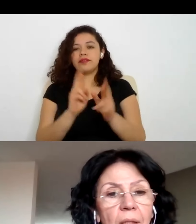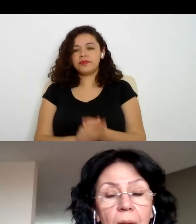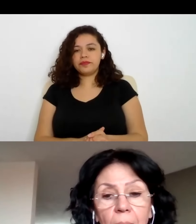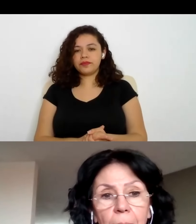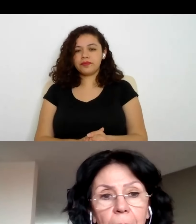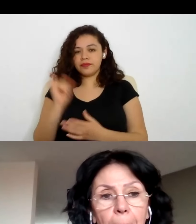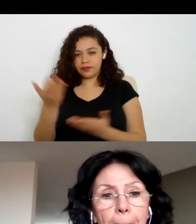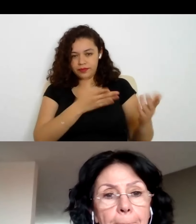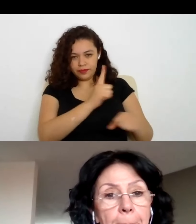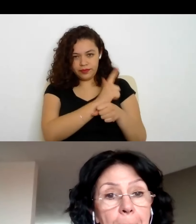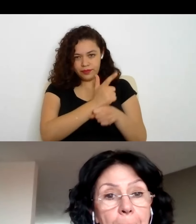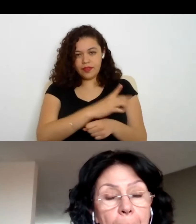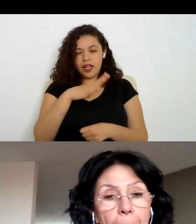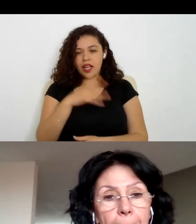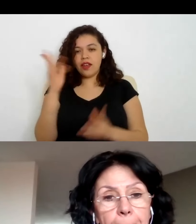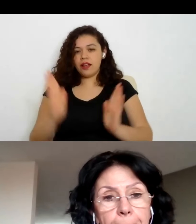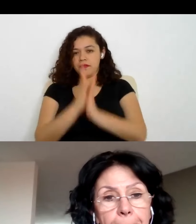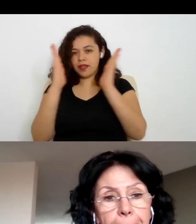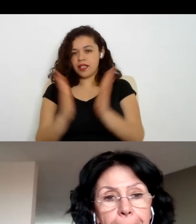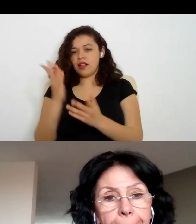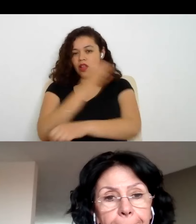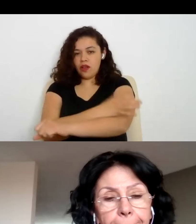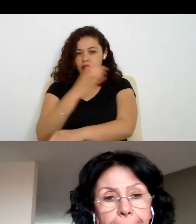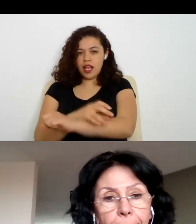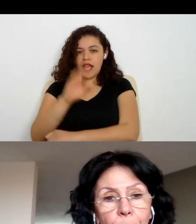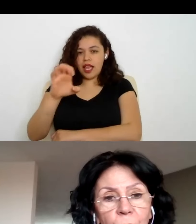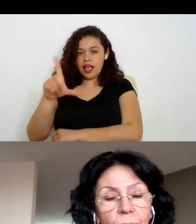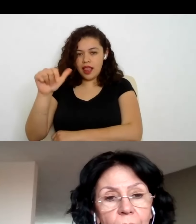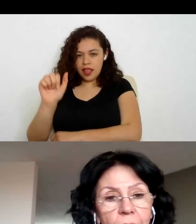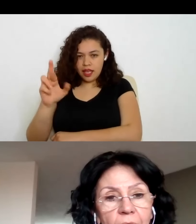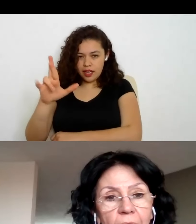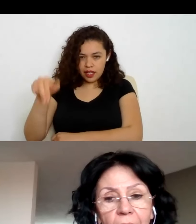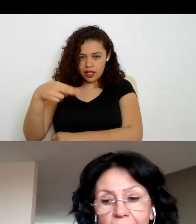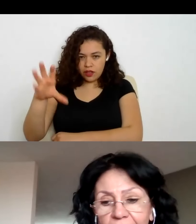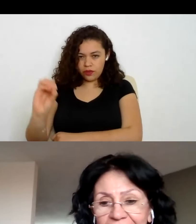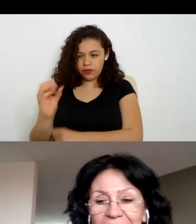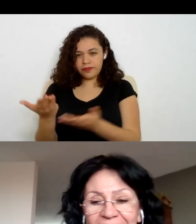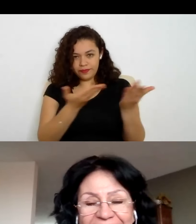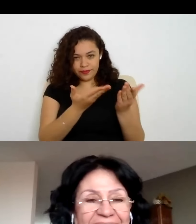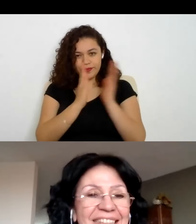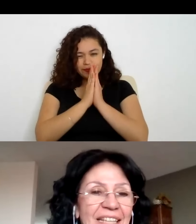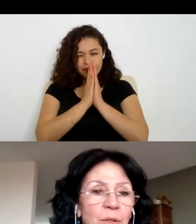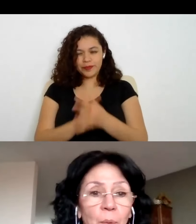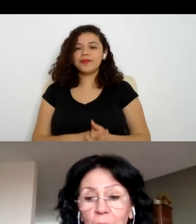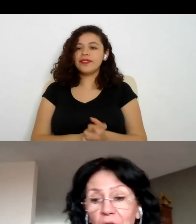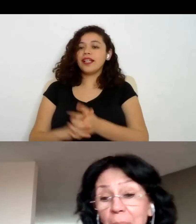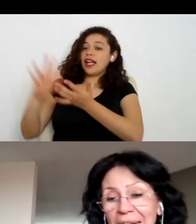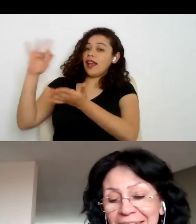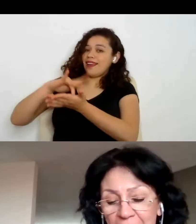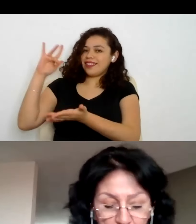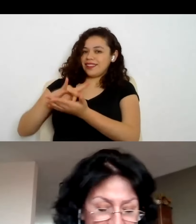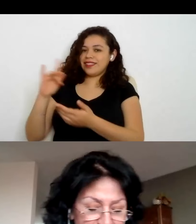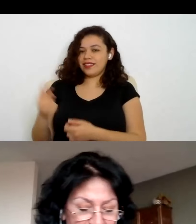adelante, licenciada. Tenemos una intervención de nuestra compañera Elda Riaño. Adelante, Elda, por favor. Gracias. Bueno, creo